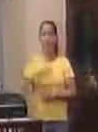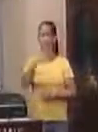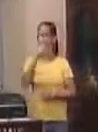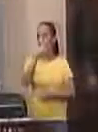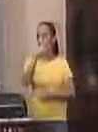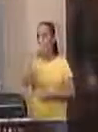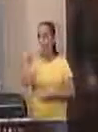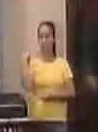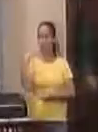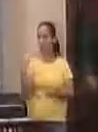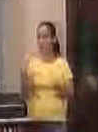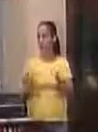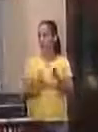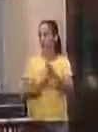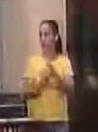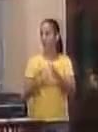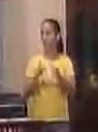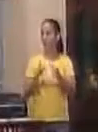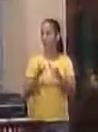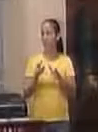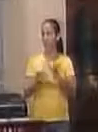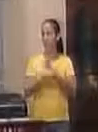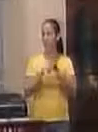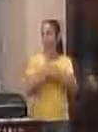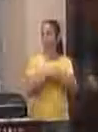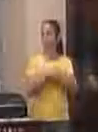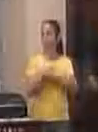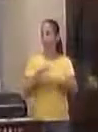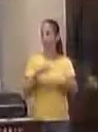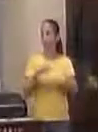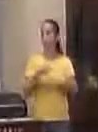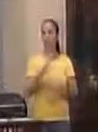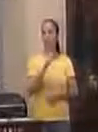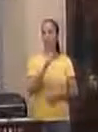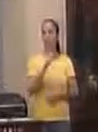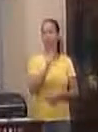Próximo sou eu, que vou fazer a pergunta. Flávia,